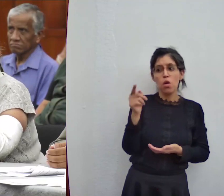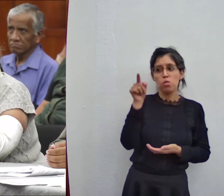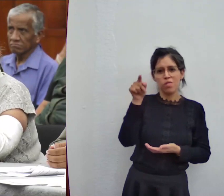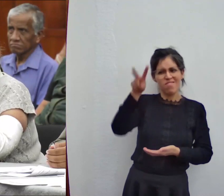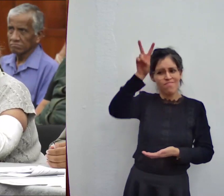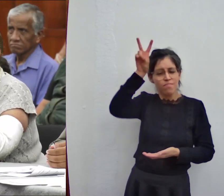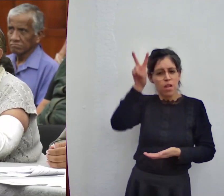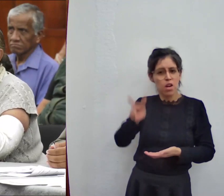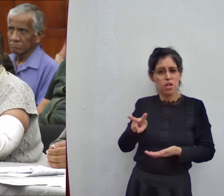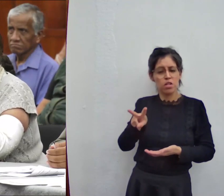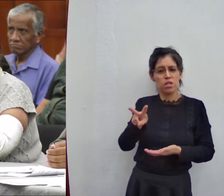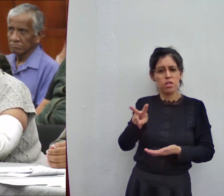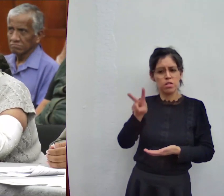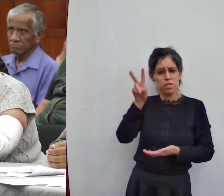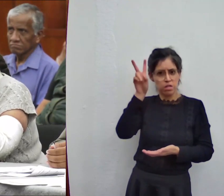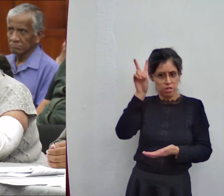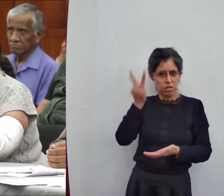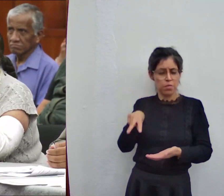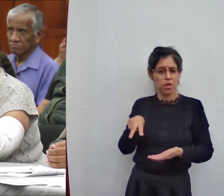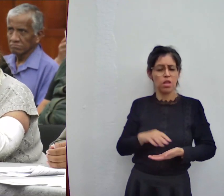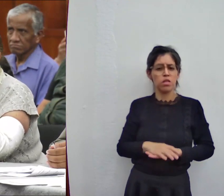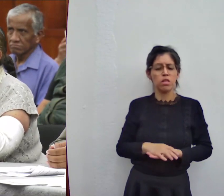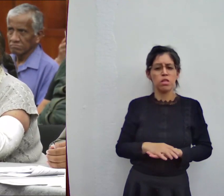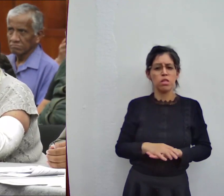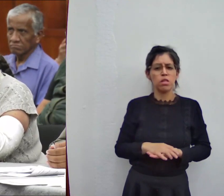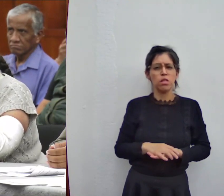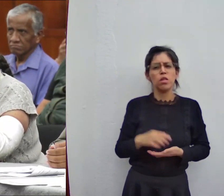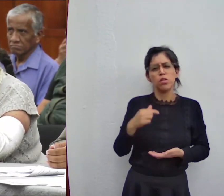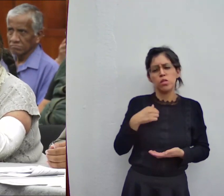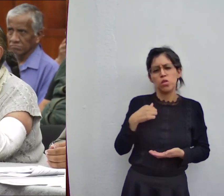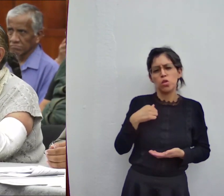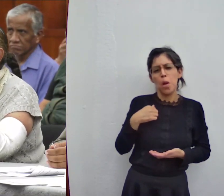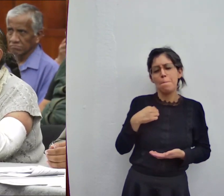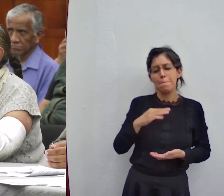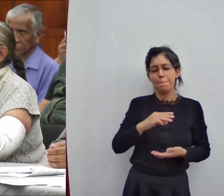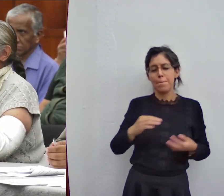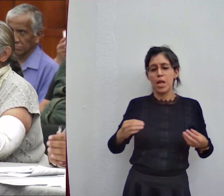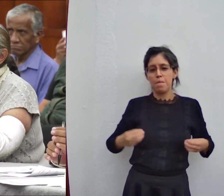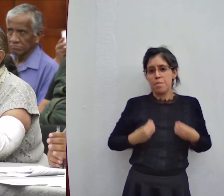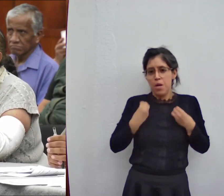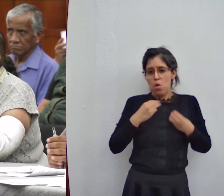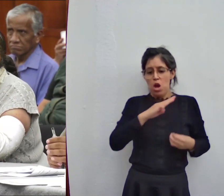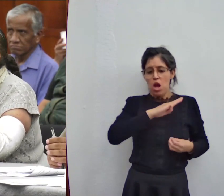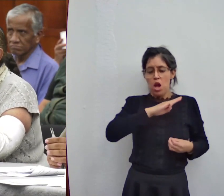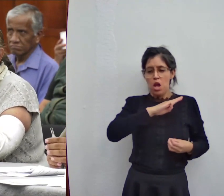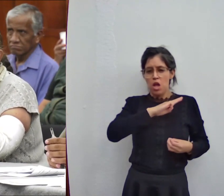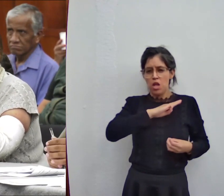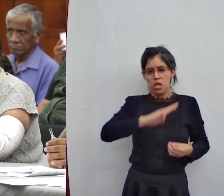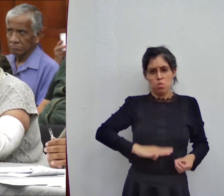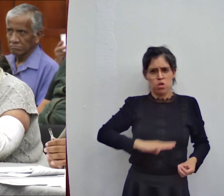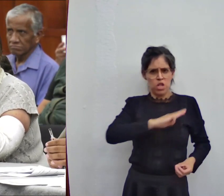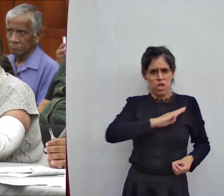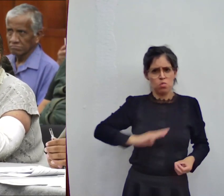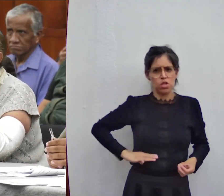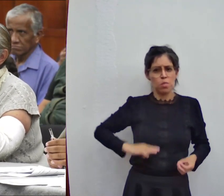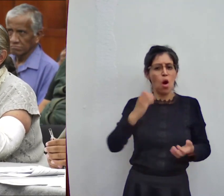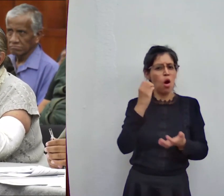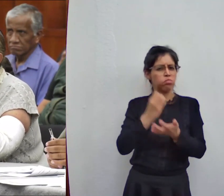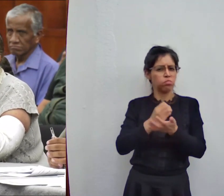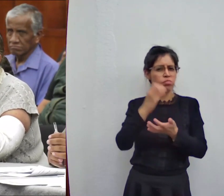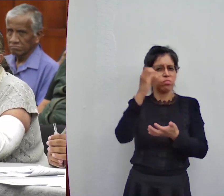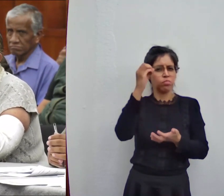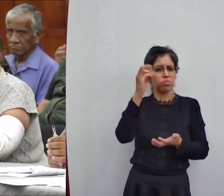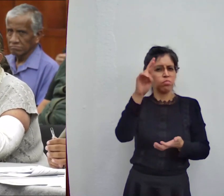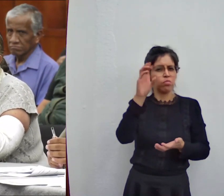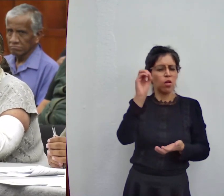tienen. Yo vengo ya les digo, soy del municipio de Loro. Afortunadamente o desafortunadamente, en